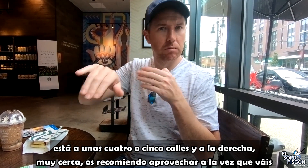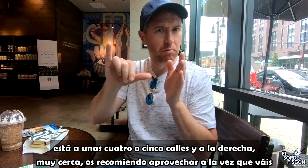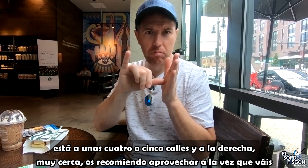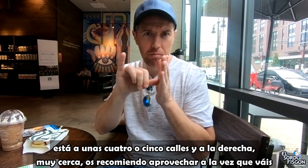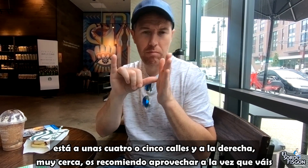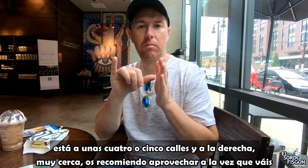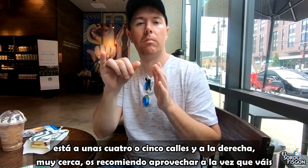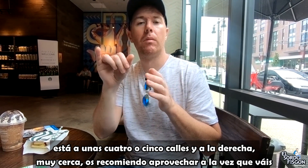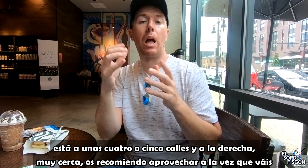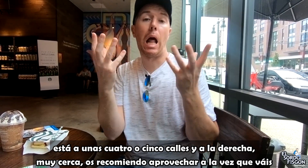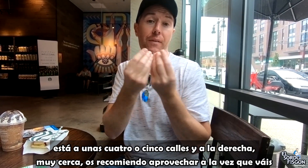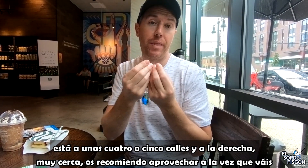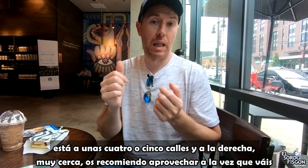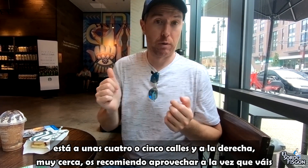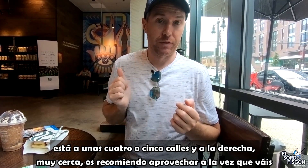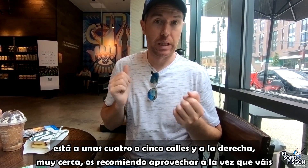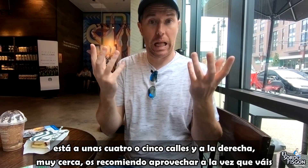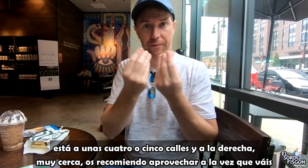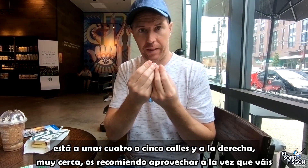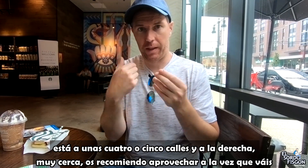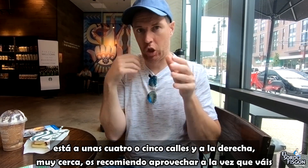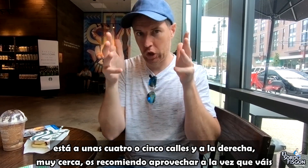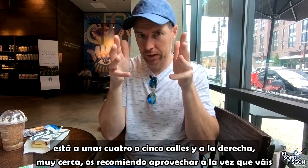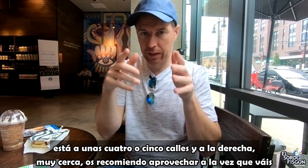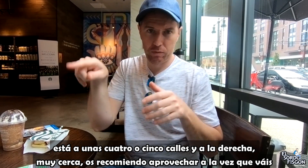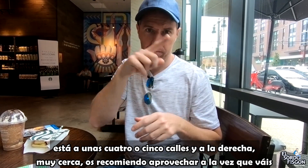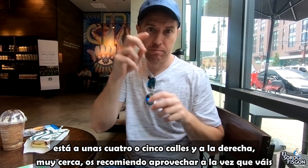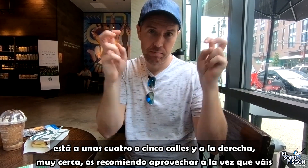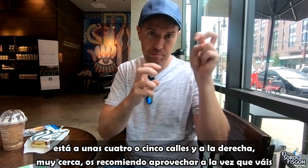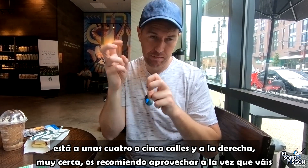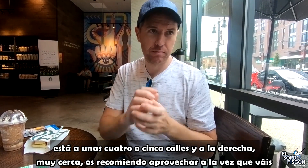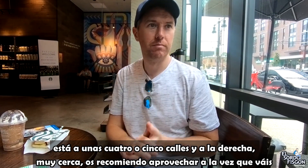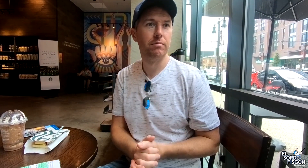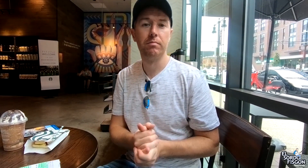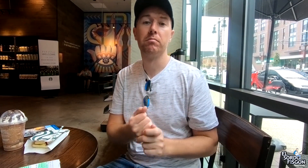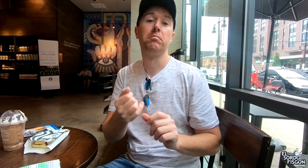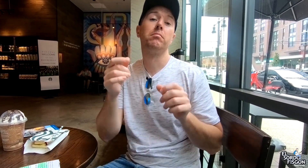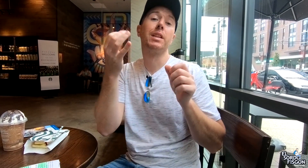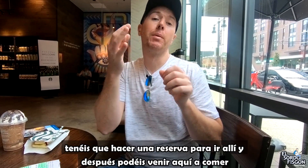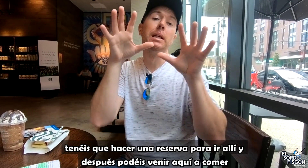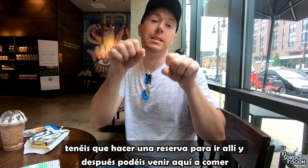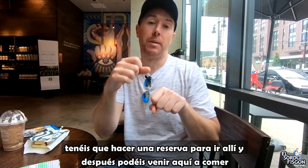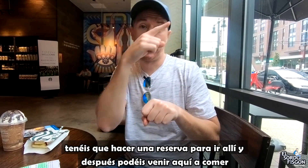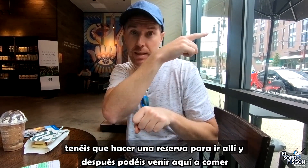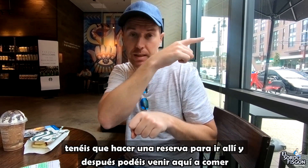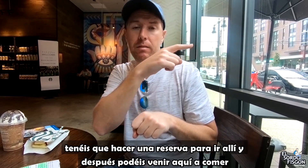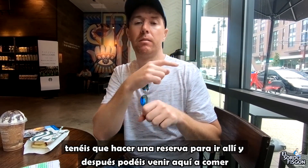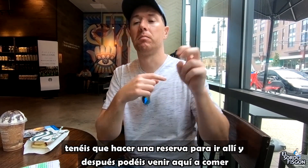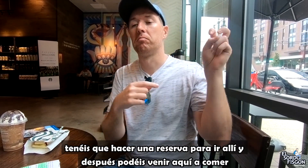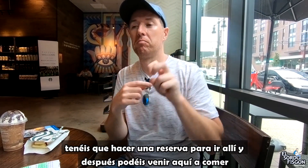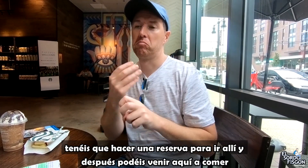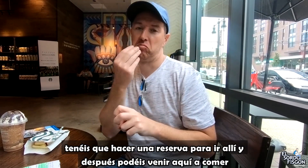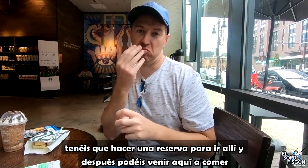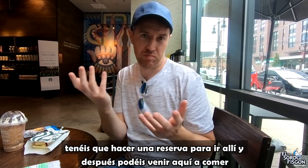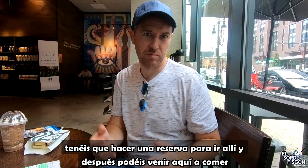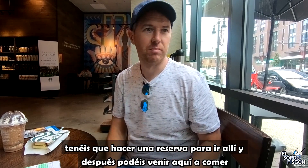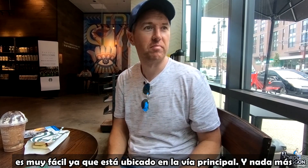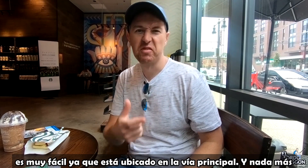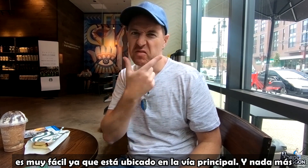muy cerca. Os recomiendo aprovechar a la vez que vais. Tenéis que hacer una reserva para ir allí y después podéis venir aquí